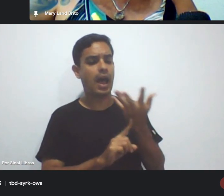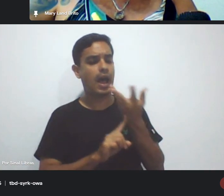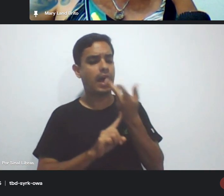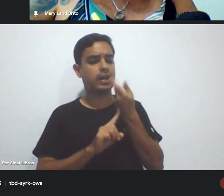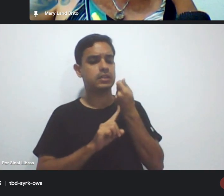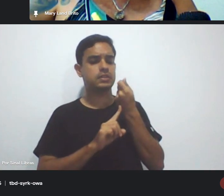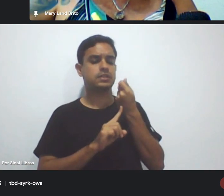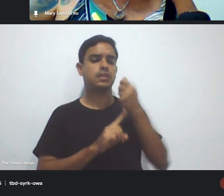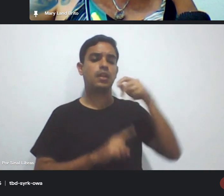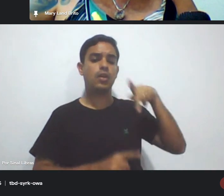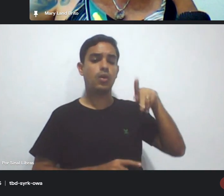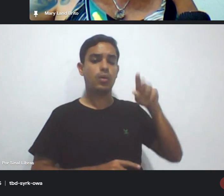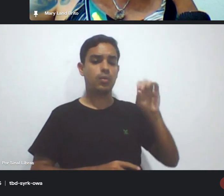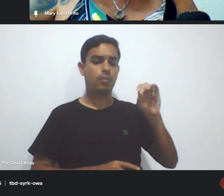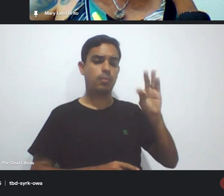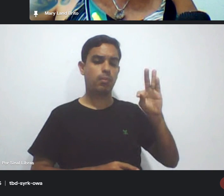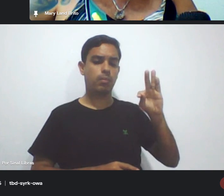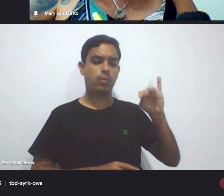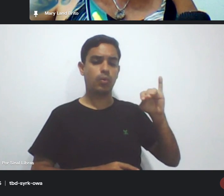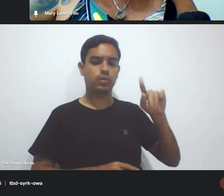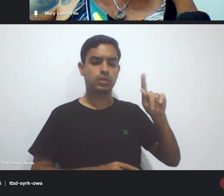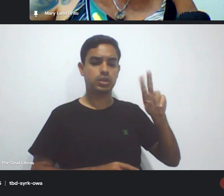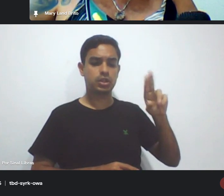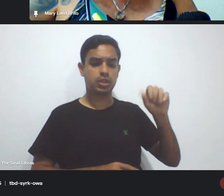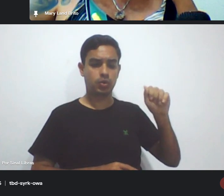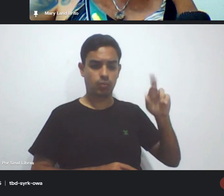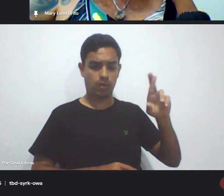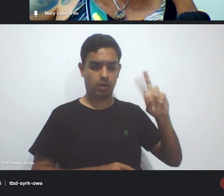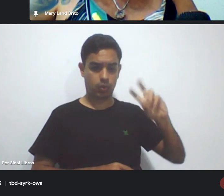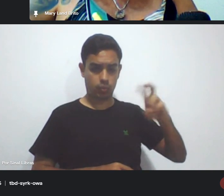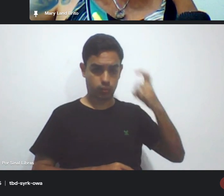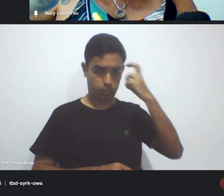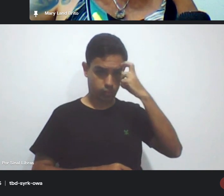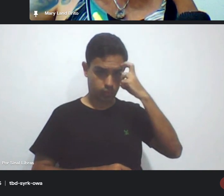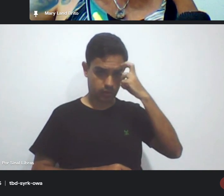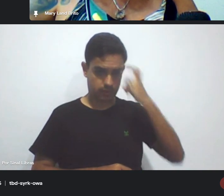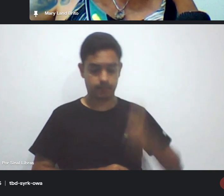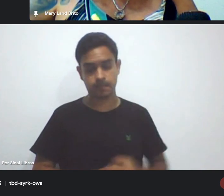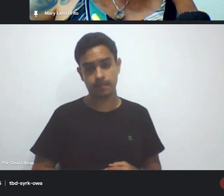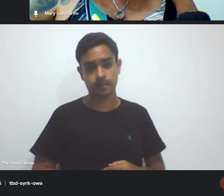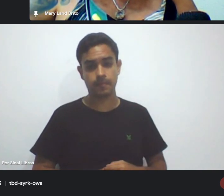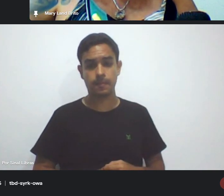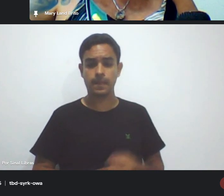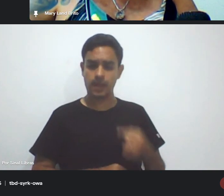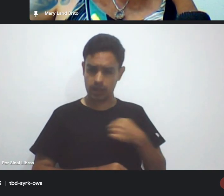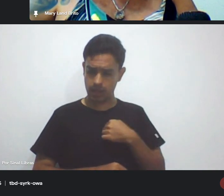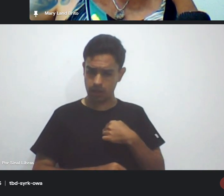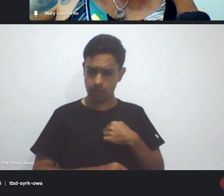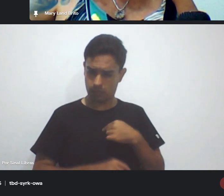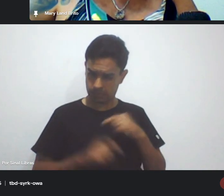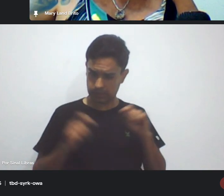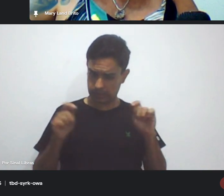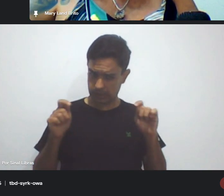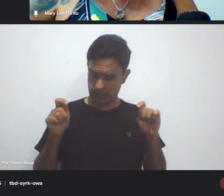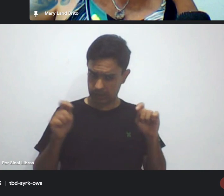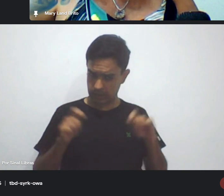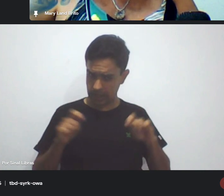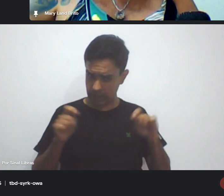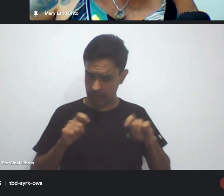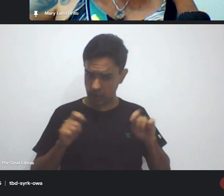Potiguar de Cultura Potiguar. E, no caso, eu poderia usar o